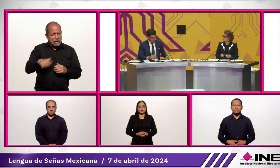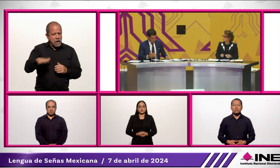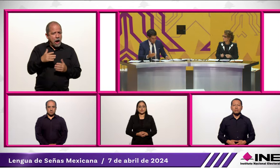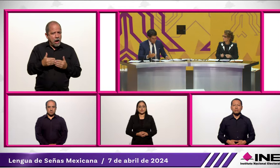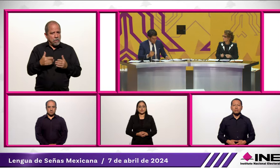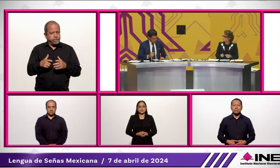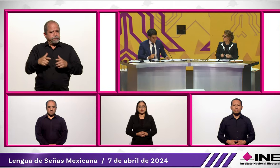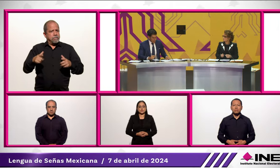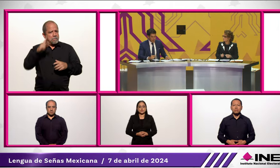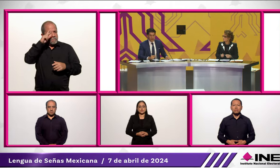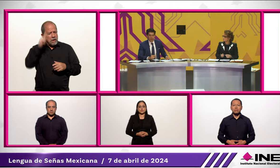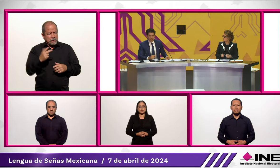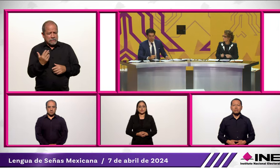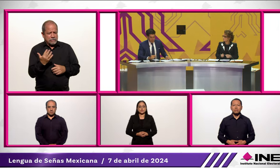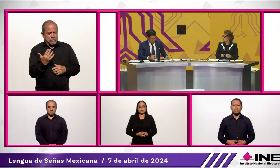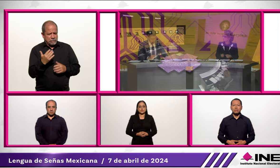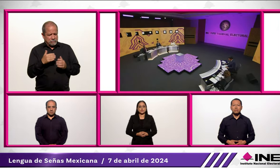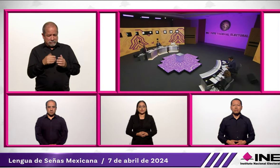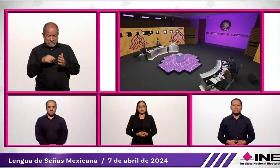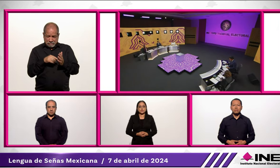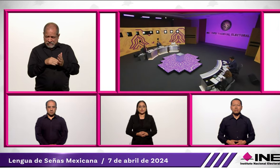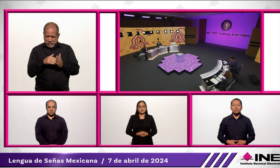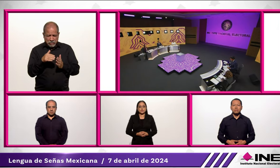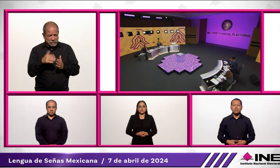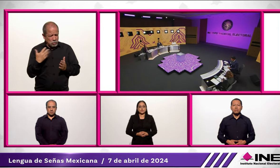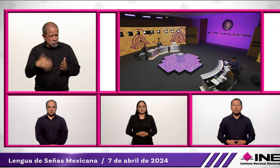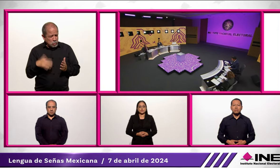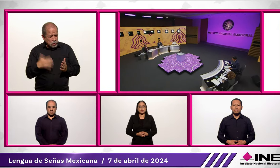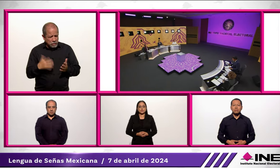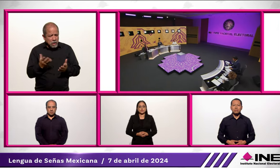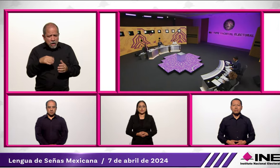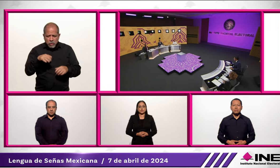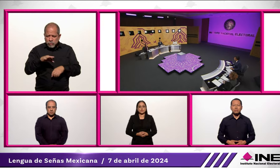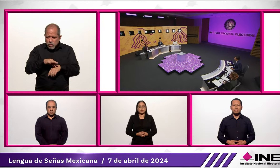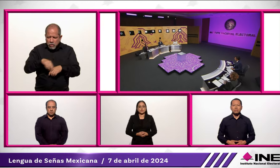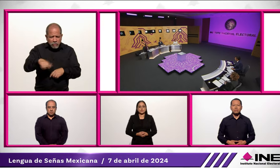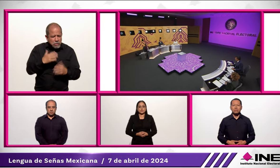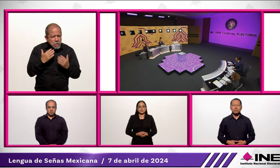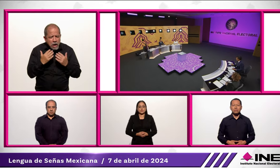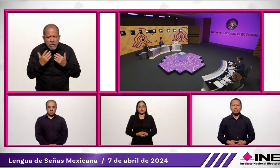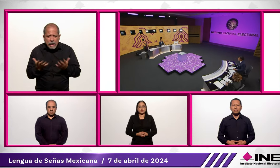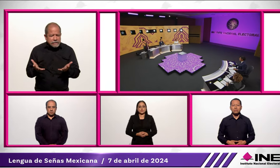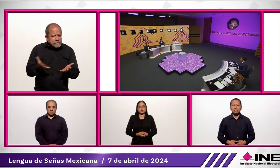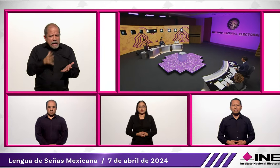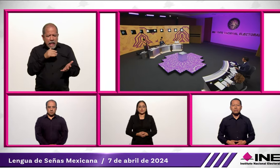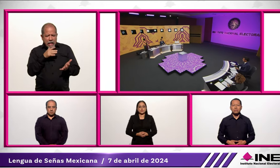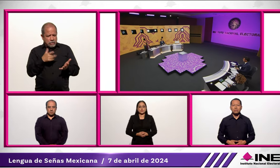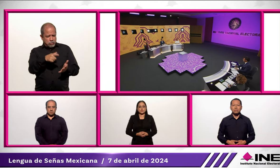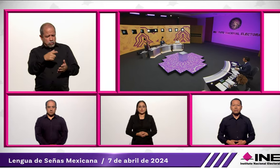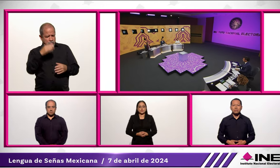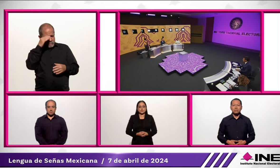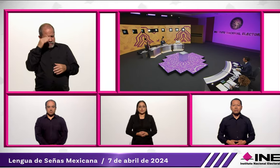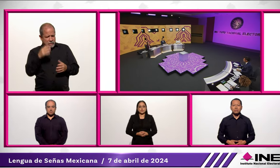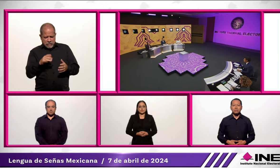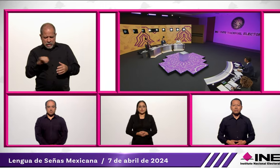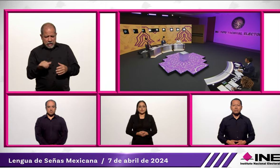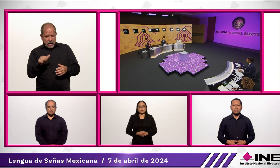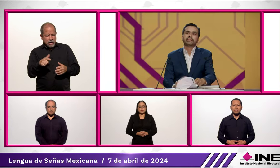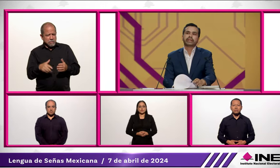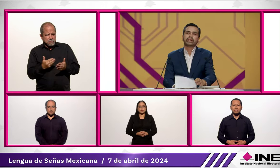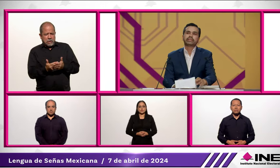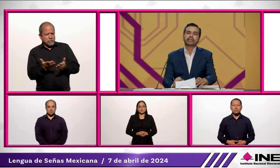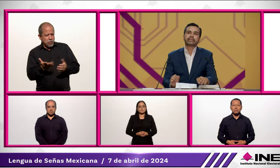millones de mexicanos. Candidato Máynez, ¿qué haría usted? ¿Cuál es su propuesta para que la salud esté al alcance de todas y de todos los